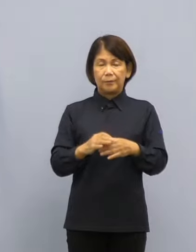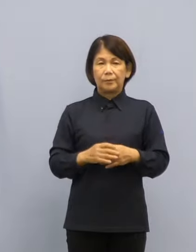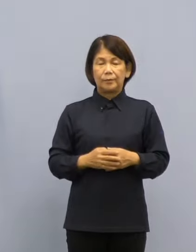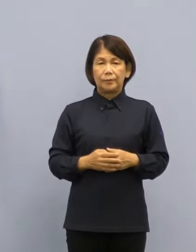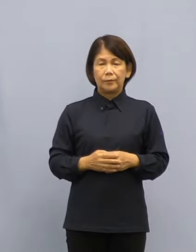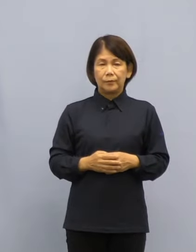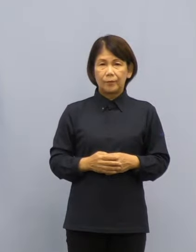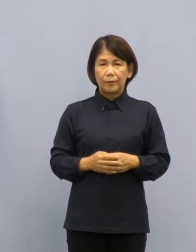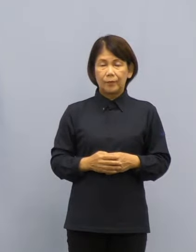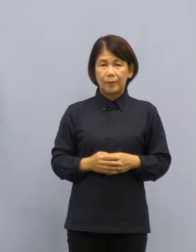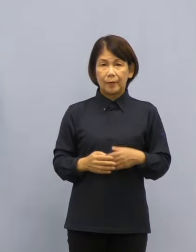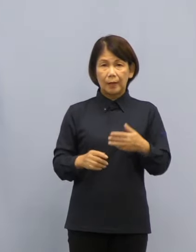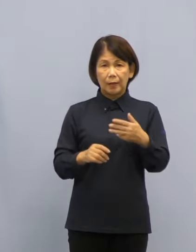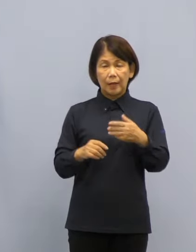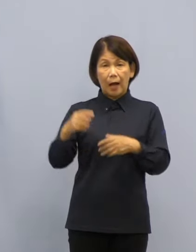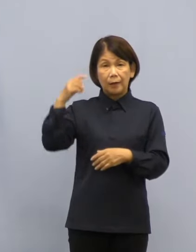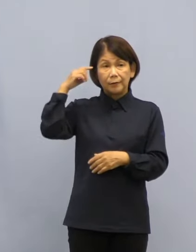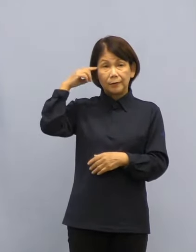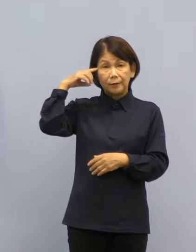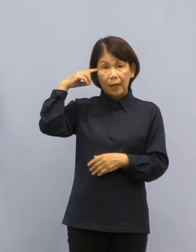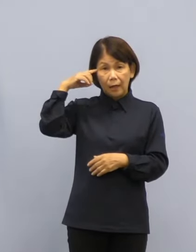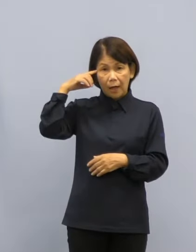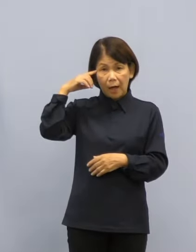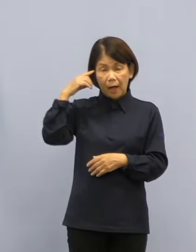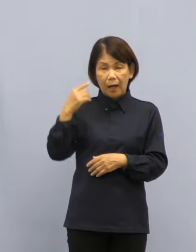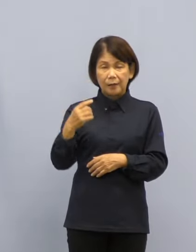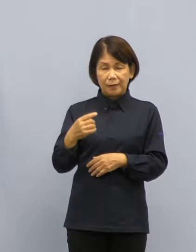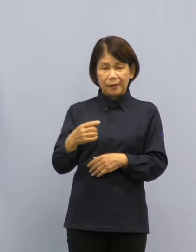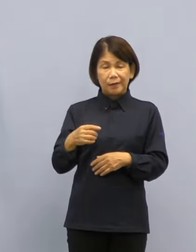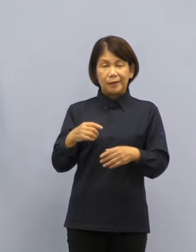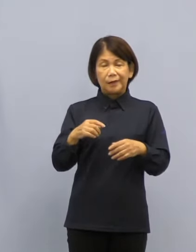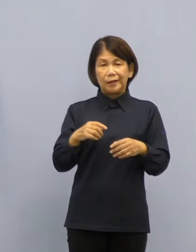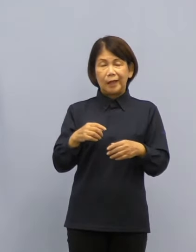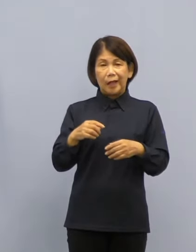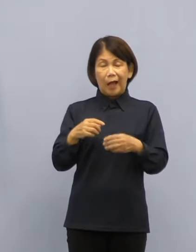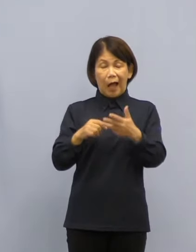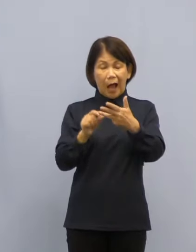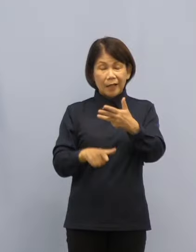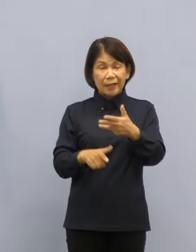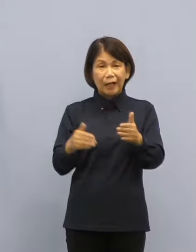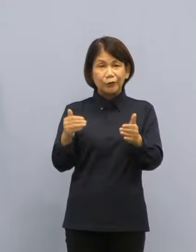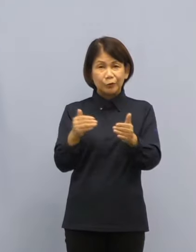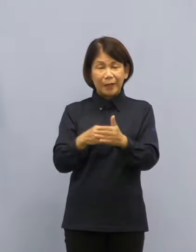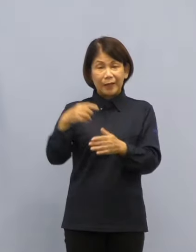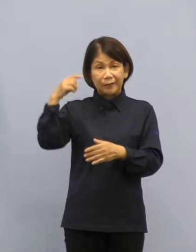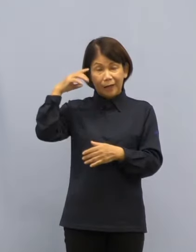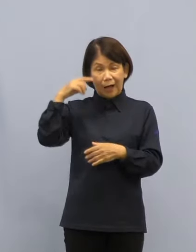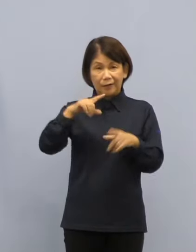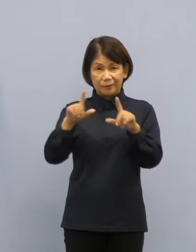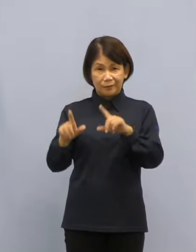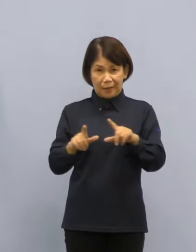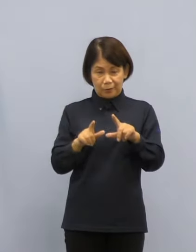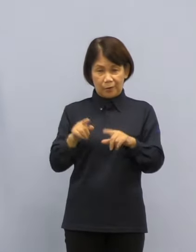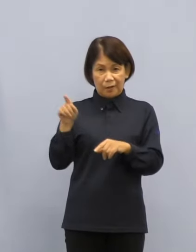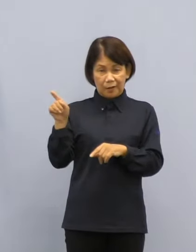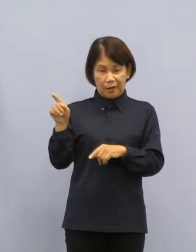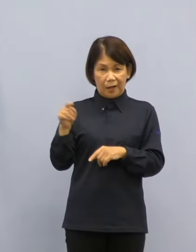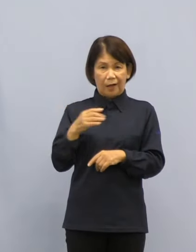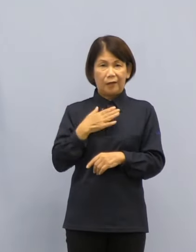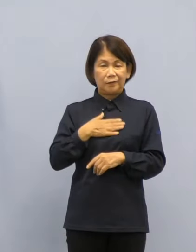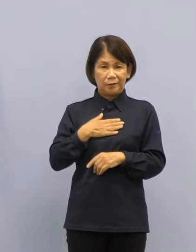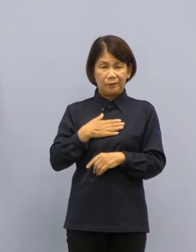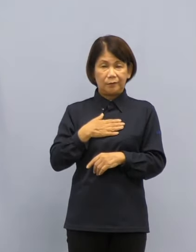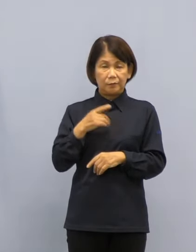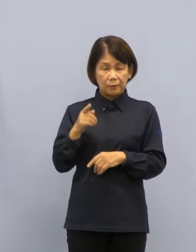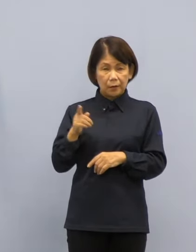8月まで佐賀に行ったので向こう側の事情をある程度知ってまして、まず南回りルートについてはですね、佐賀空